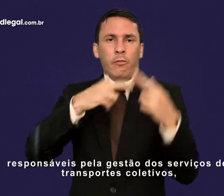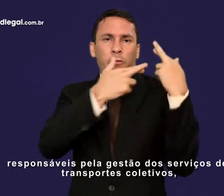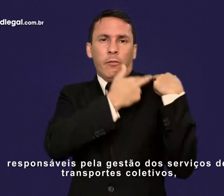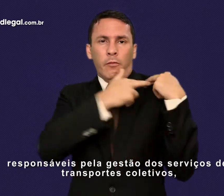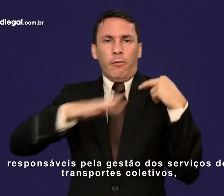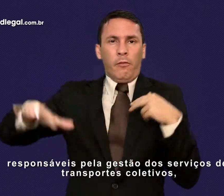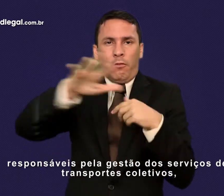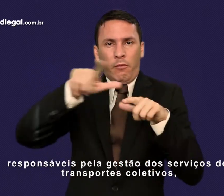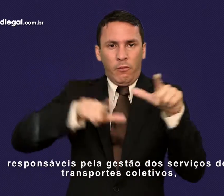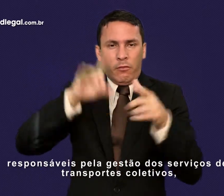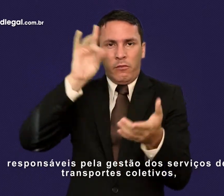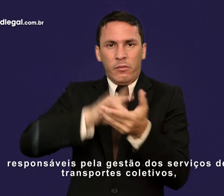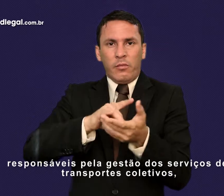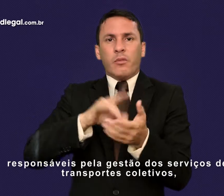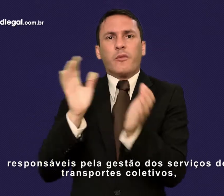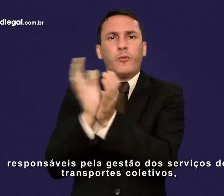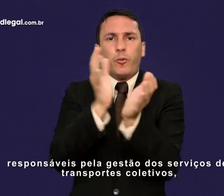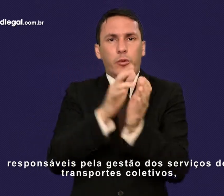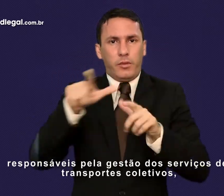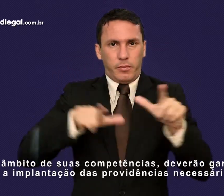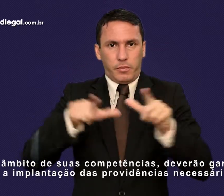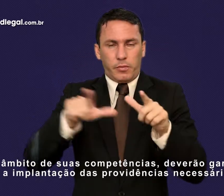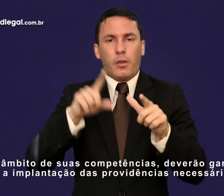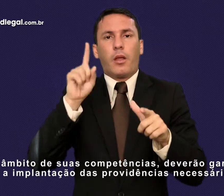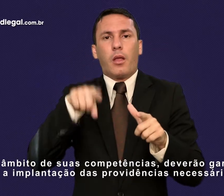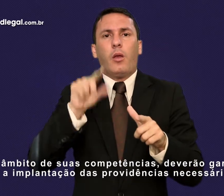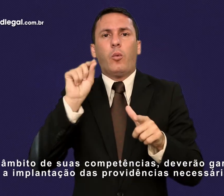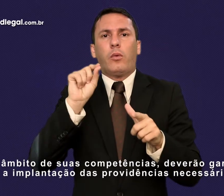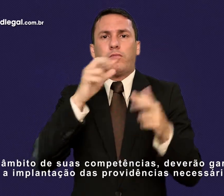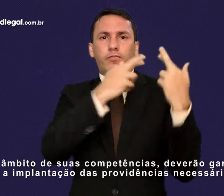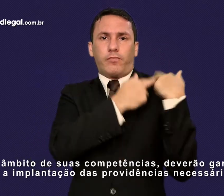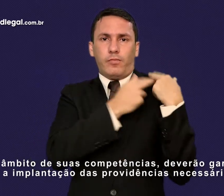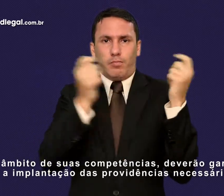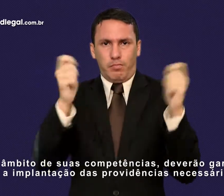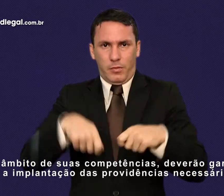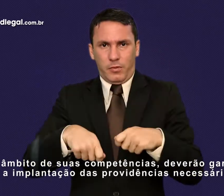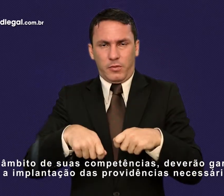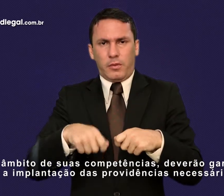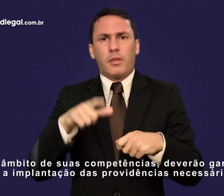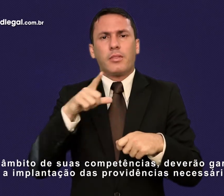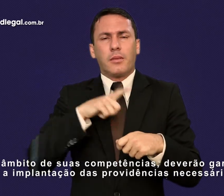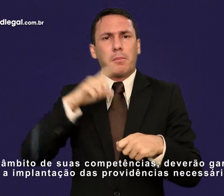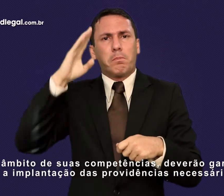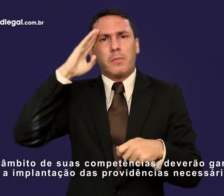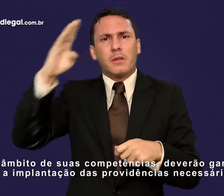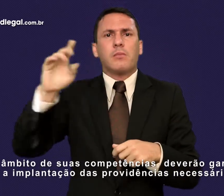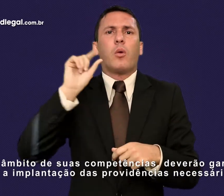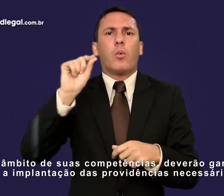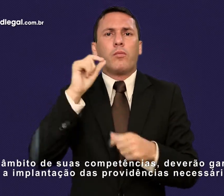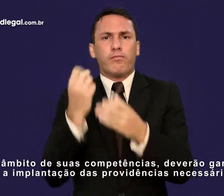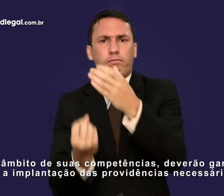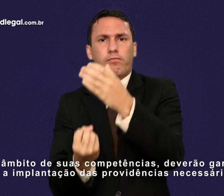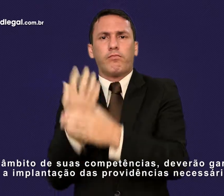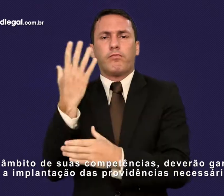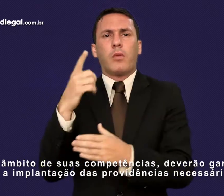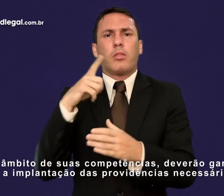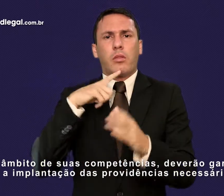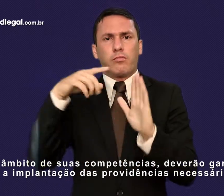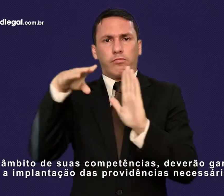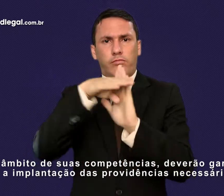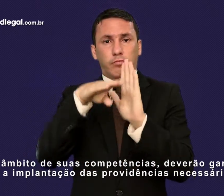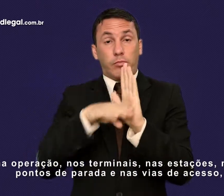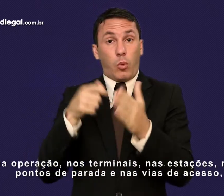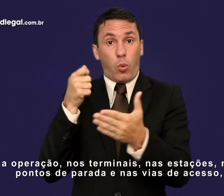pela gestão dos serviços de transportes coletivos no âmbito de suas competências deverão garantir a implantação das